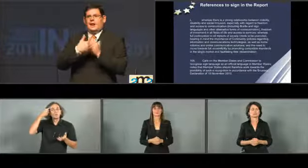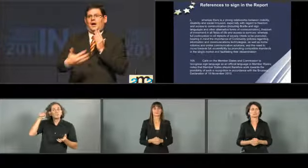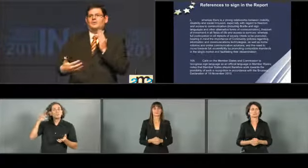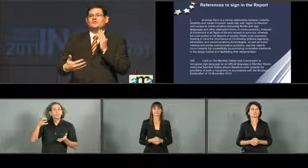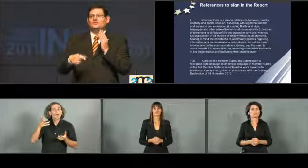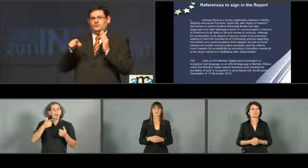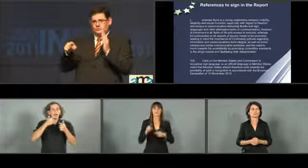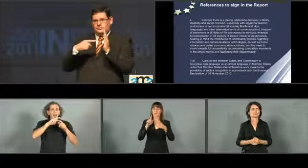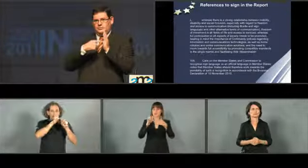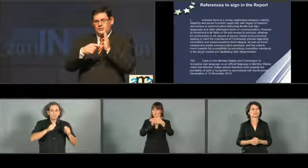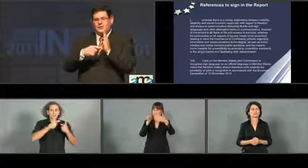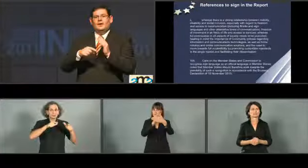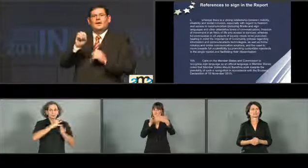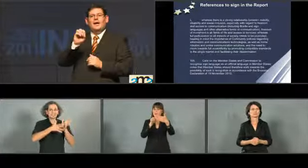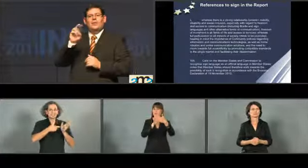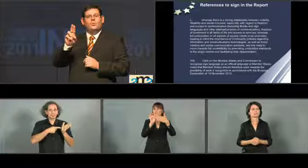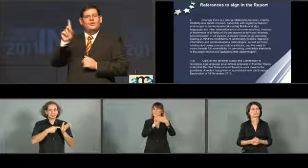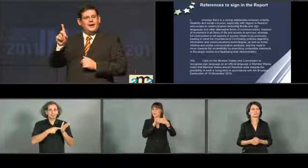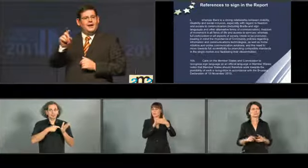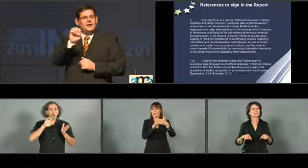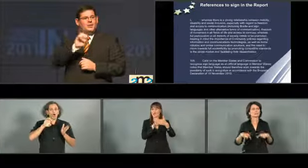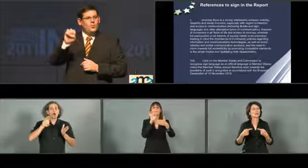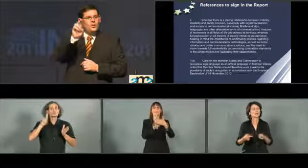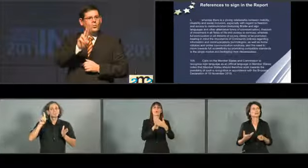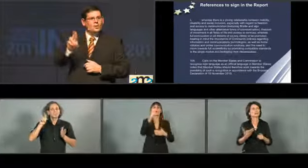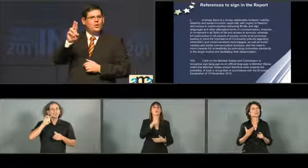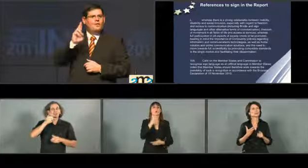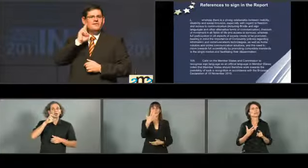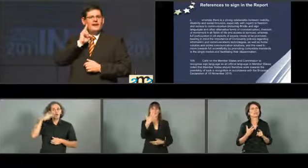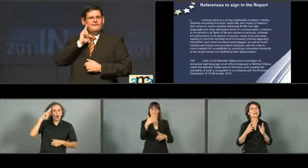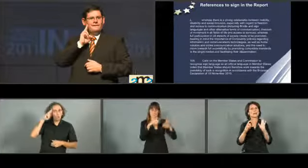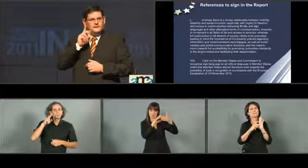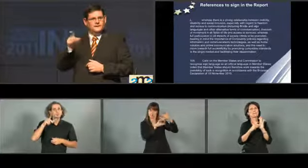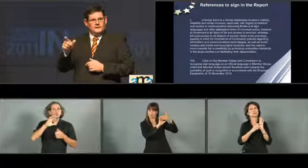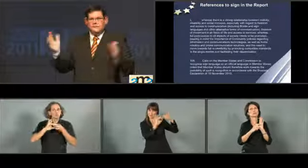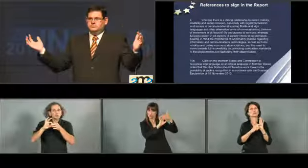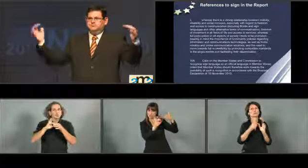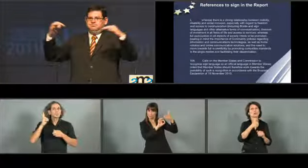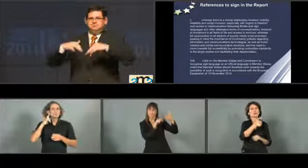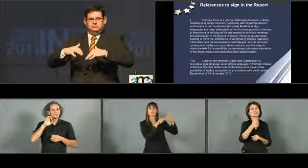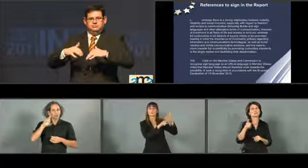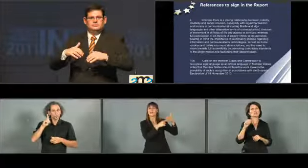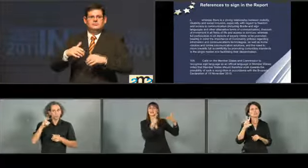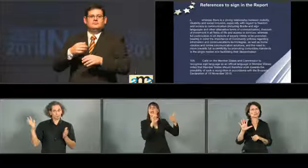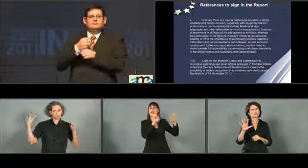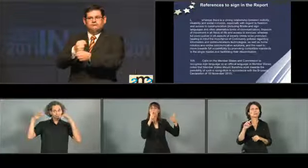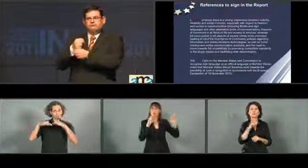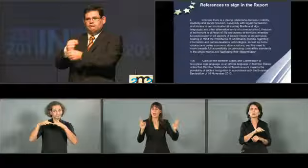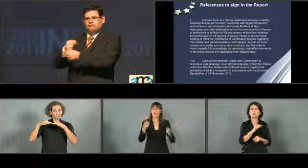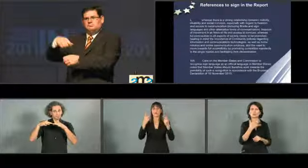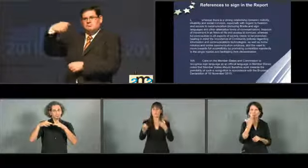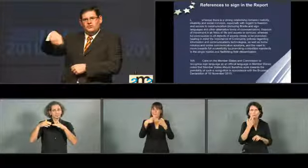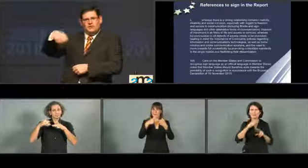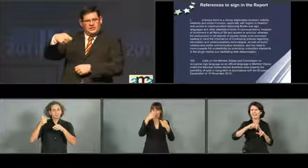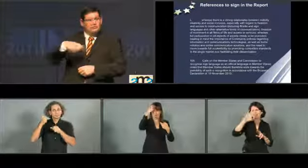Le point 105 que vous voyez devant moi, qui demande aux États membres et à la Commission de reconnaître les langues des signes comme réellement